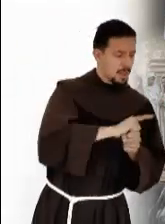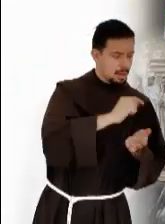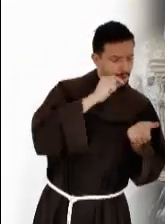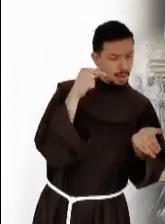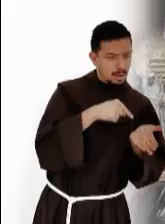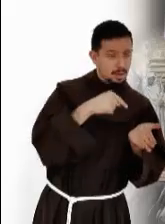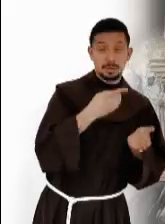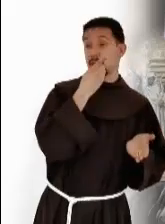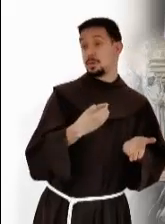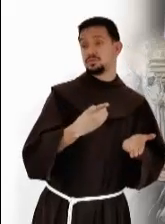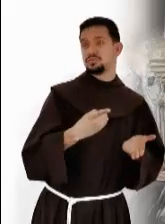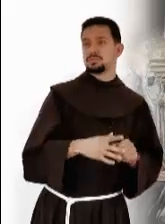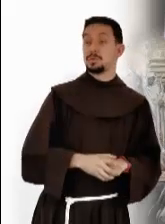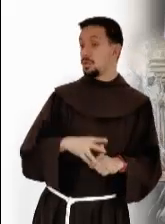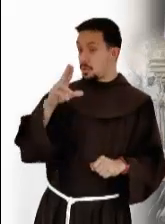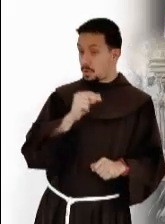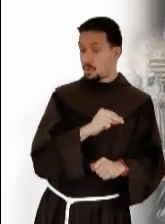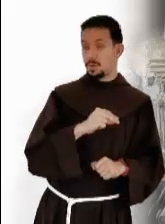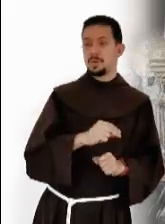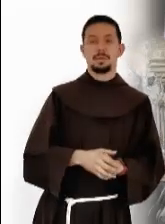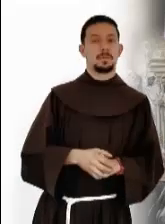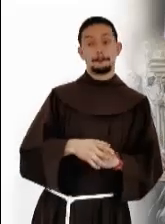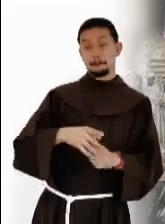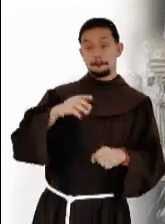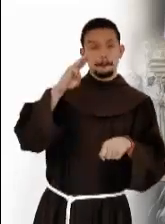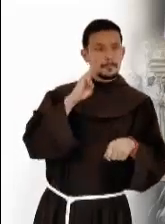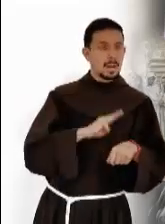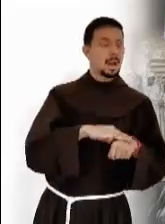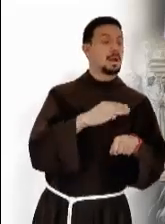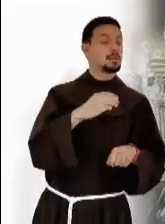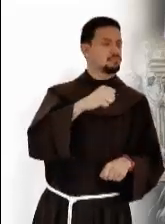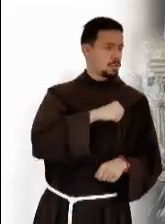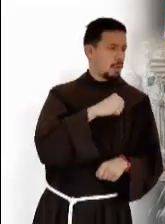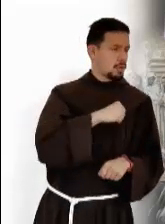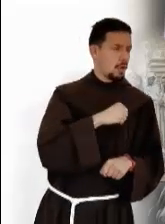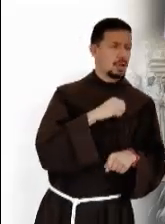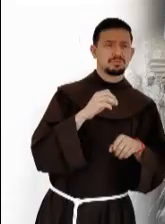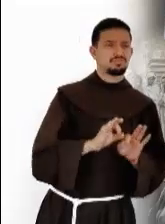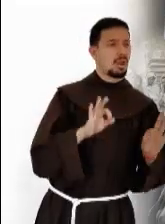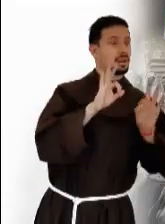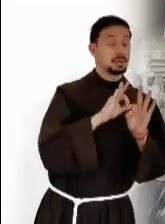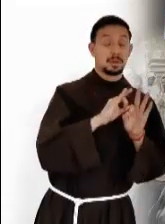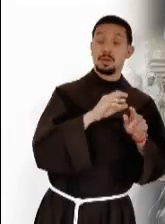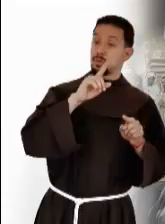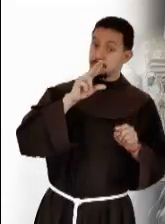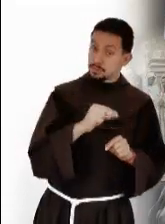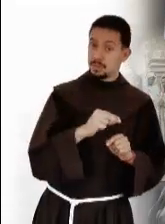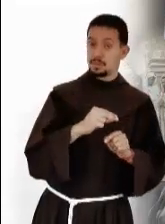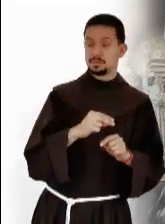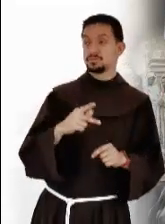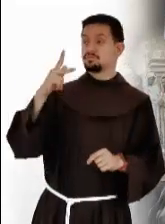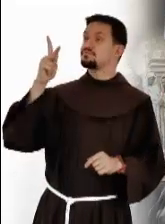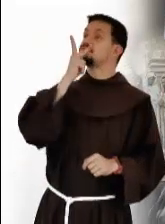ahogar su palabra. No demos más crédito a nuestras ambiciones e intereses que a su palabra.